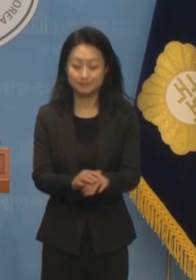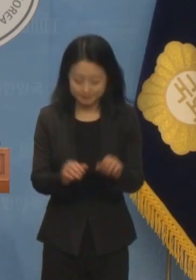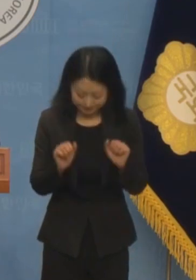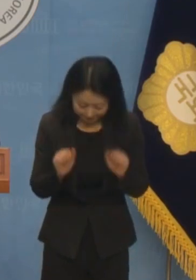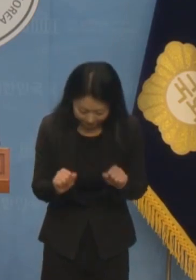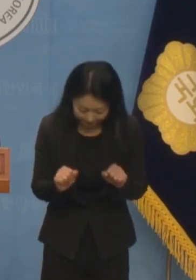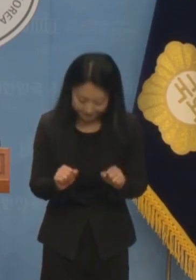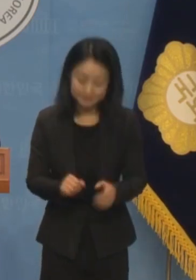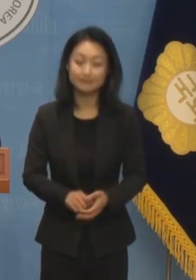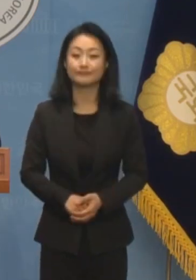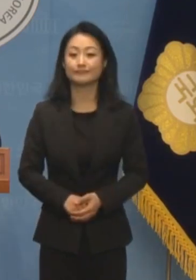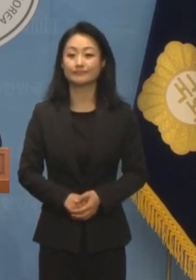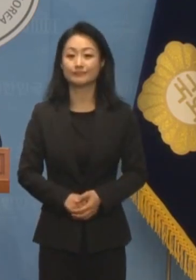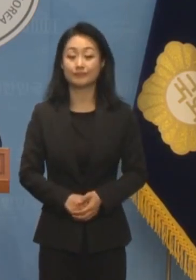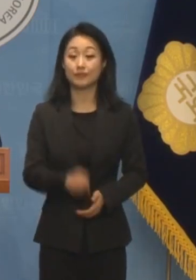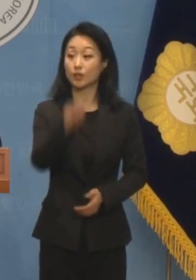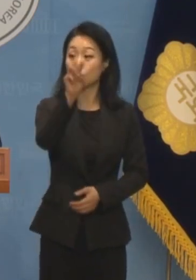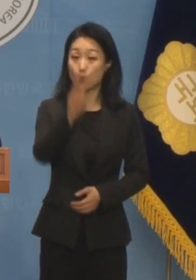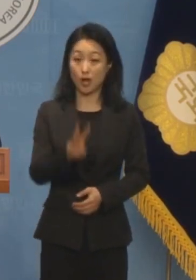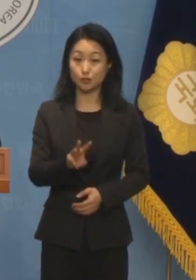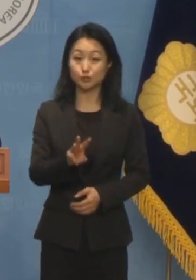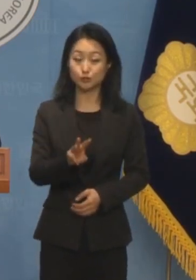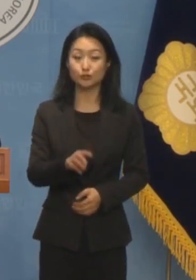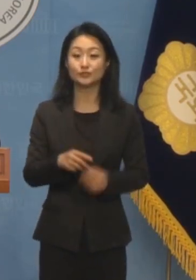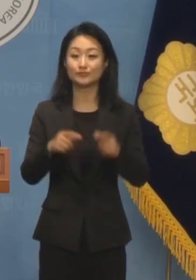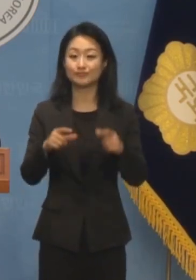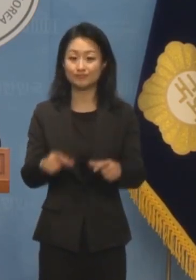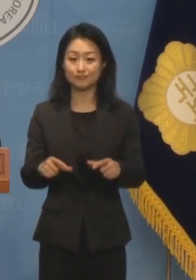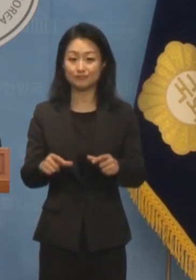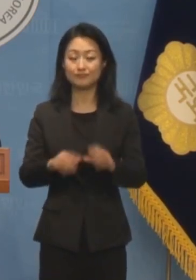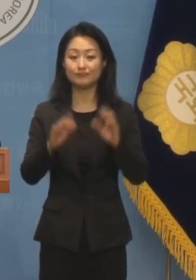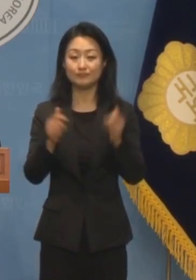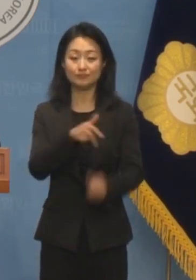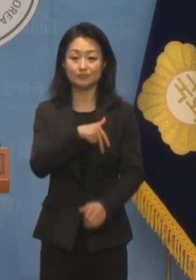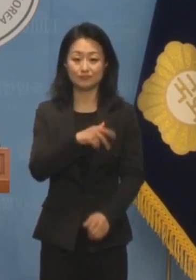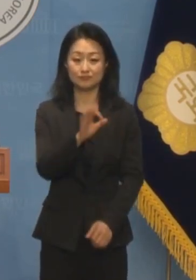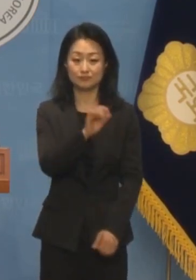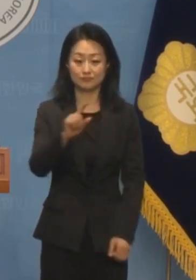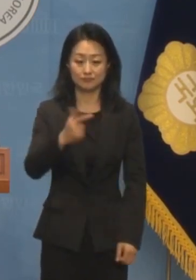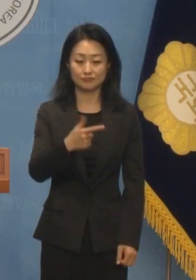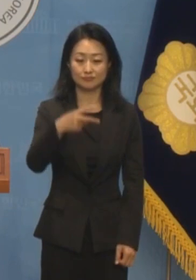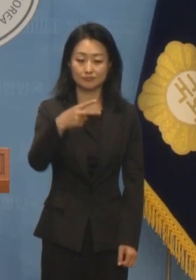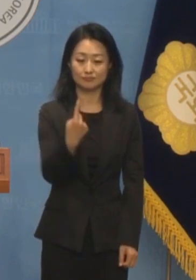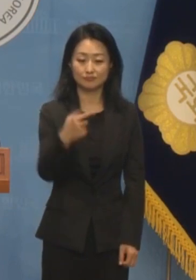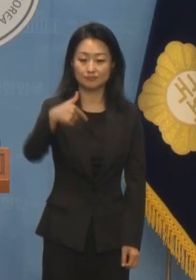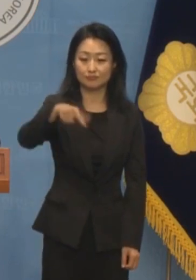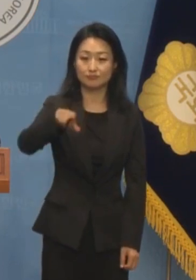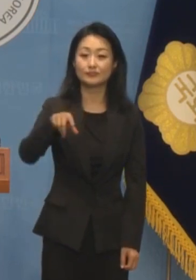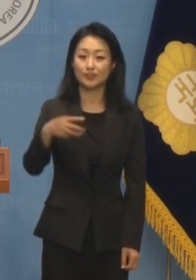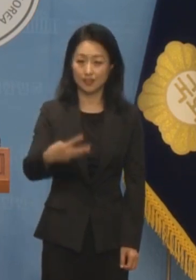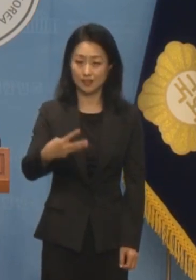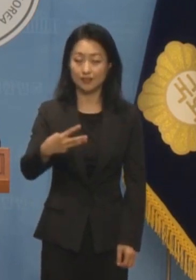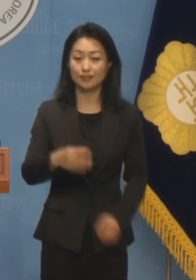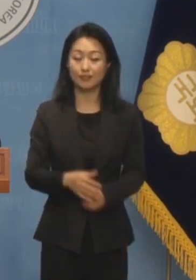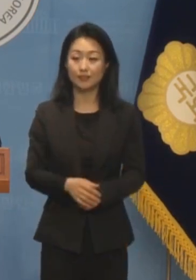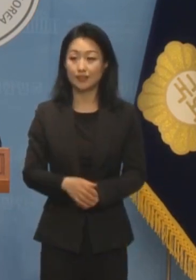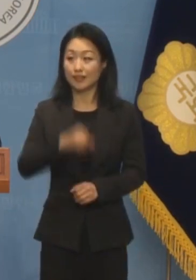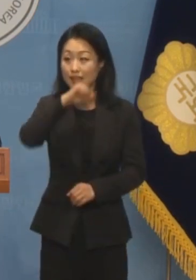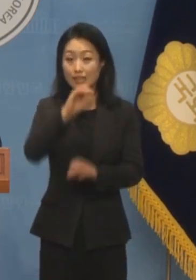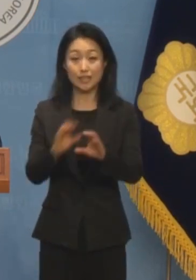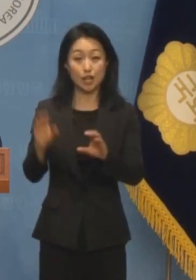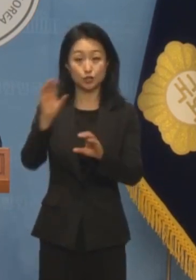안녕하십니까. 광주 동구 남구을 국회의원 안도걸입니다. 추경